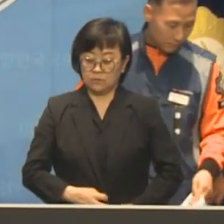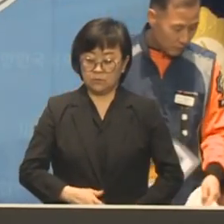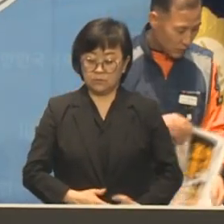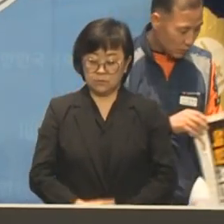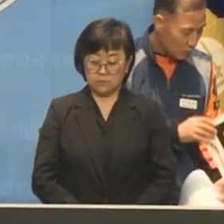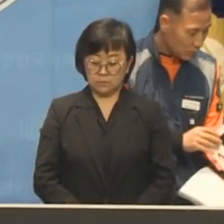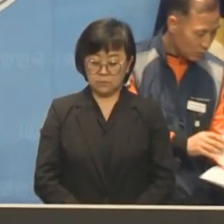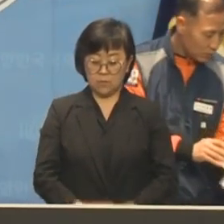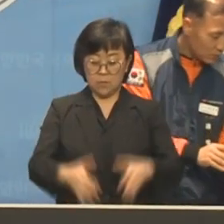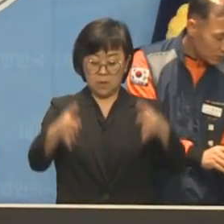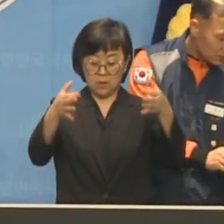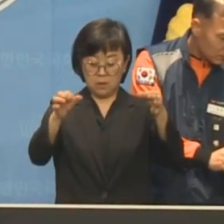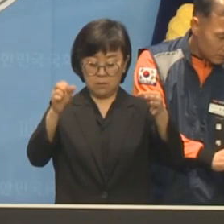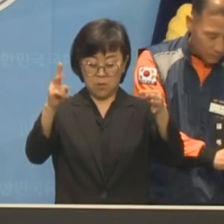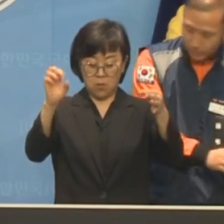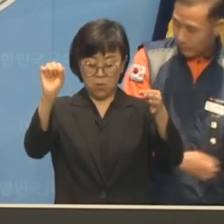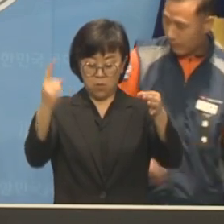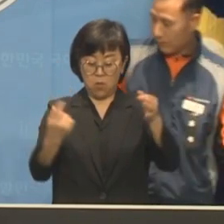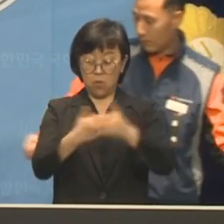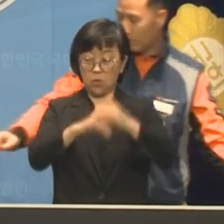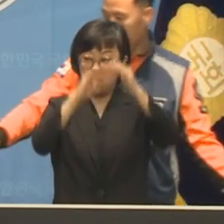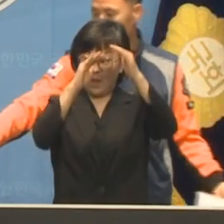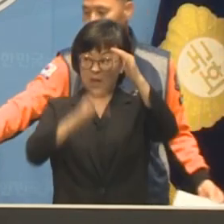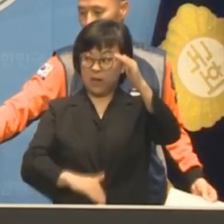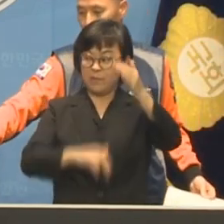이어서 김용호 지부장의 기자문